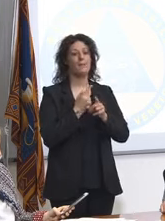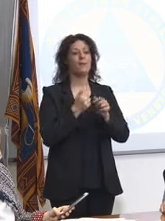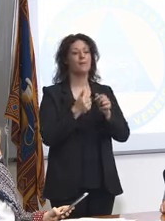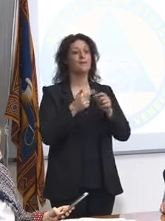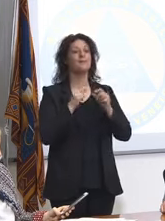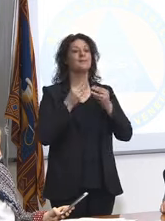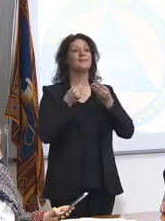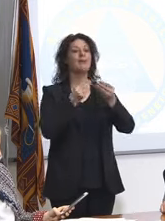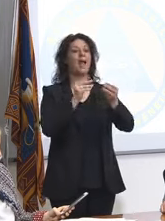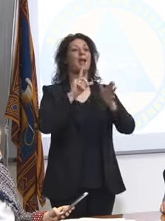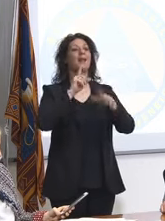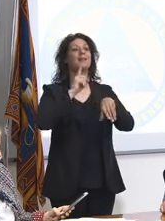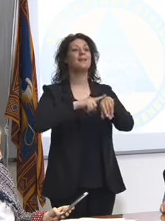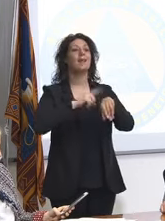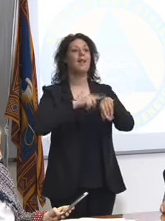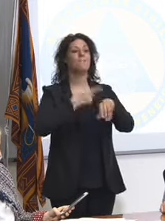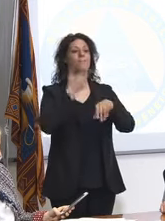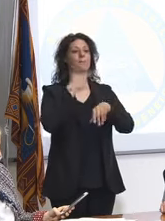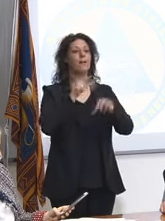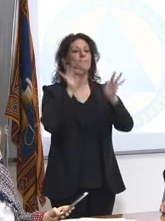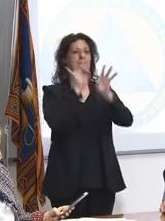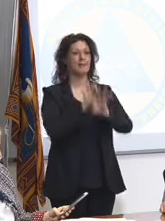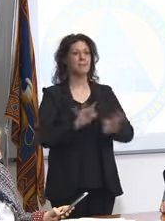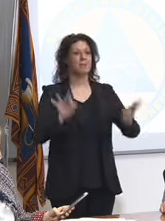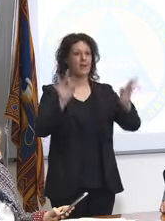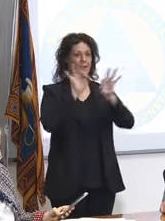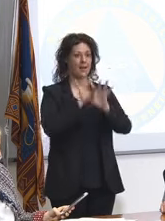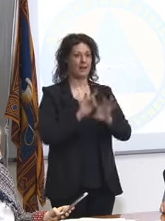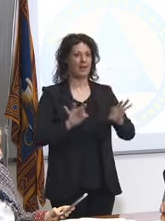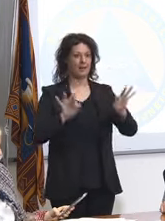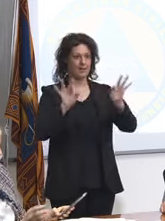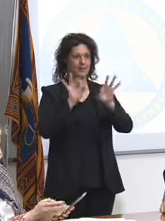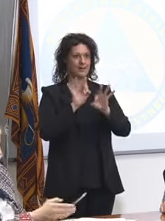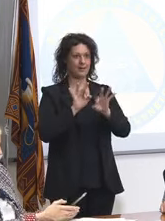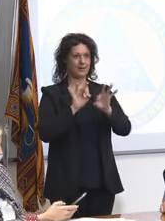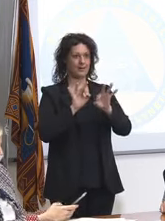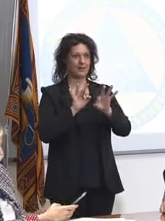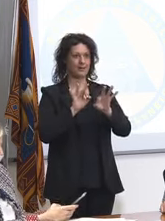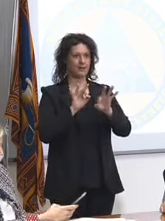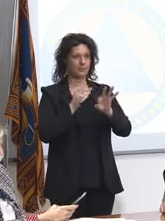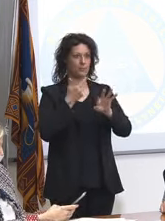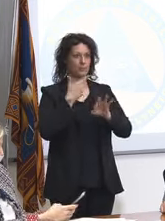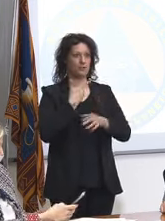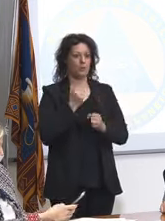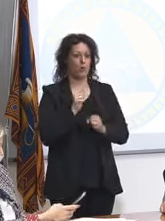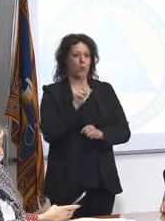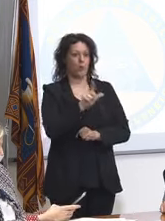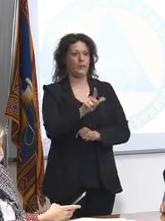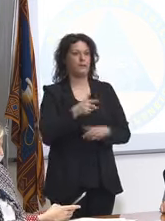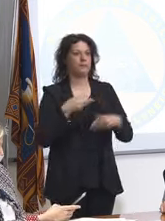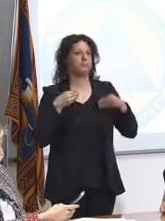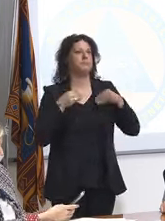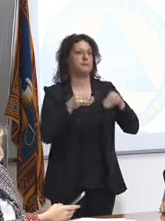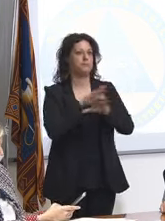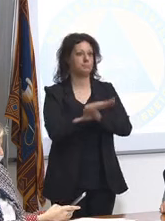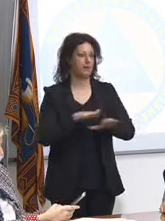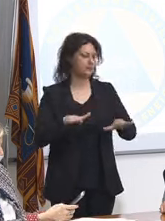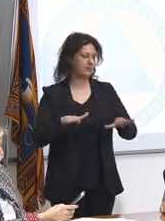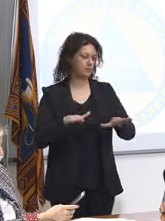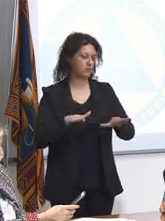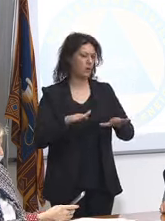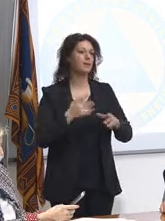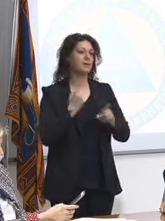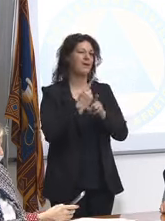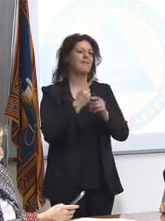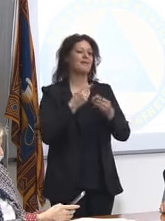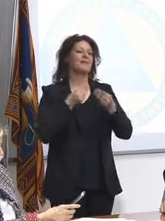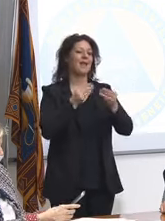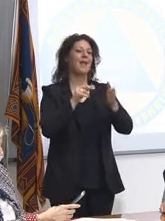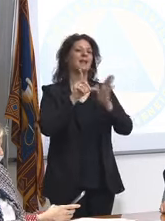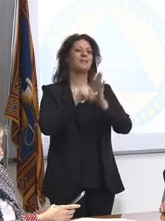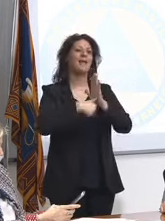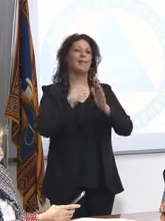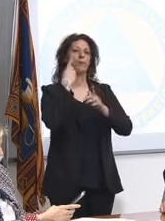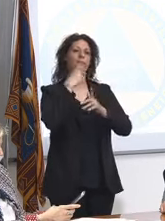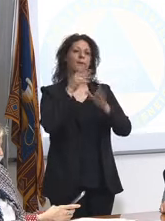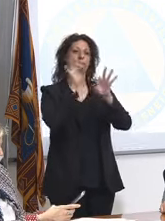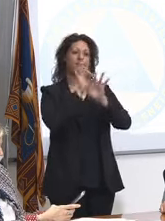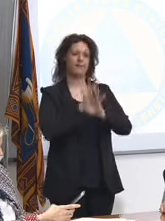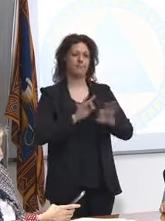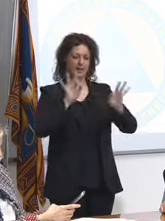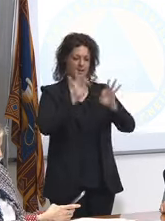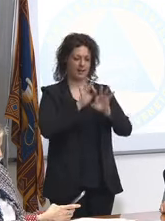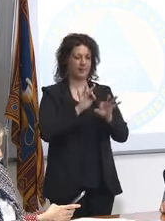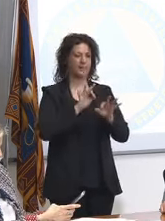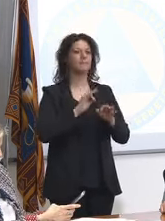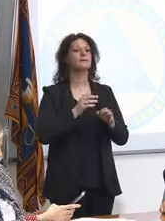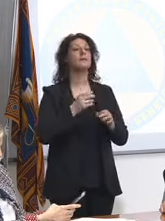sì, se dici lunedì si apre, cioè ci sono i bimbi davanti alle porte. Il secondo, non irrilevante, ve lo dico, perché